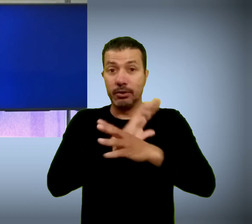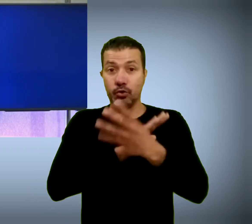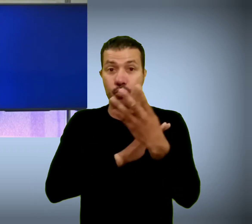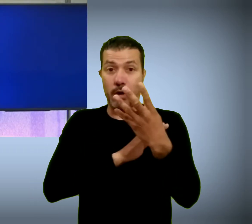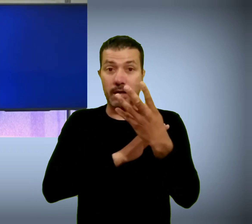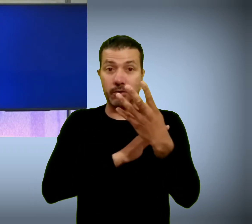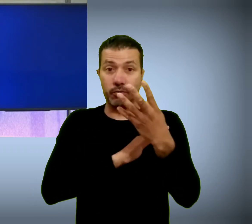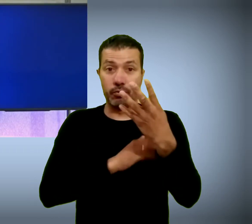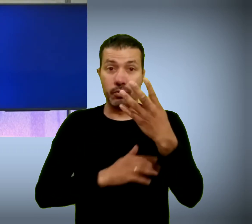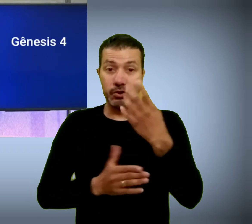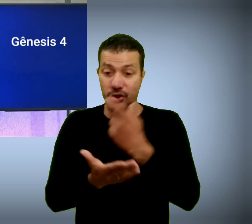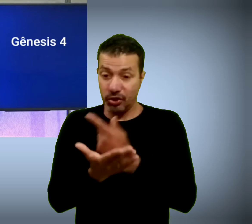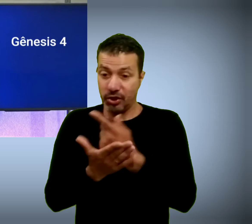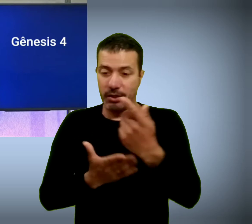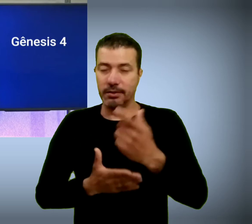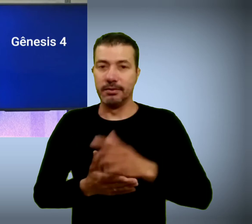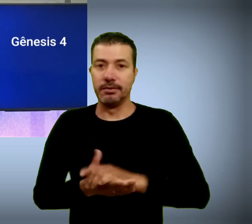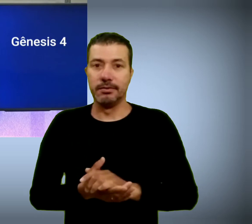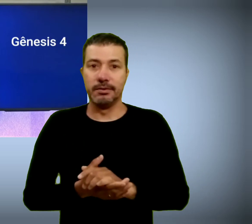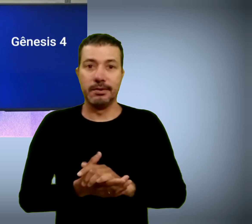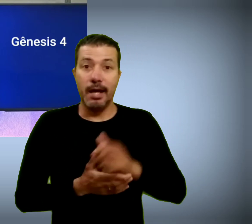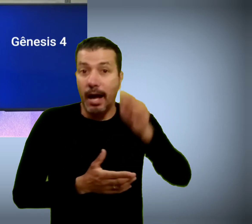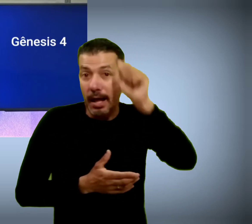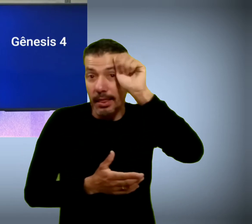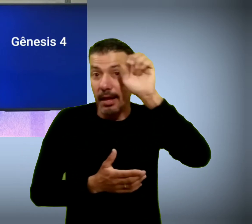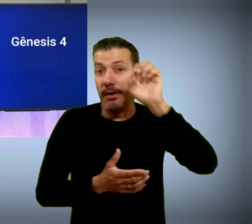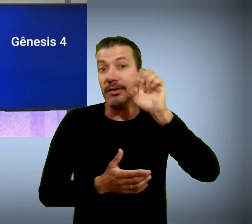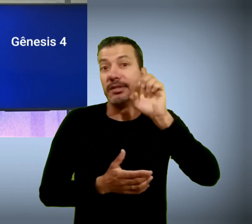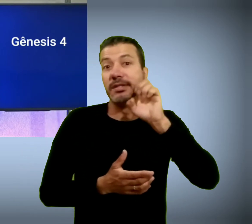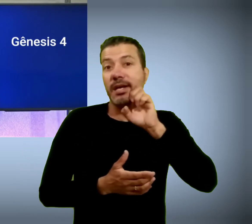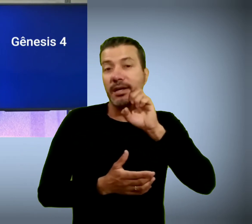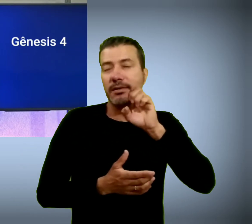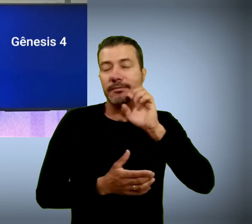4 de Gênesis. E conheceu Adão